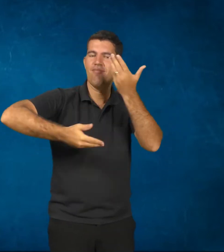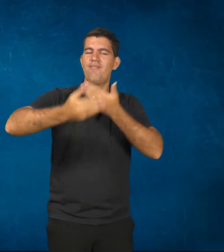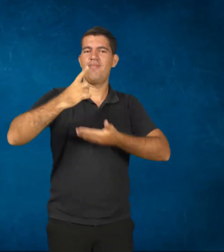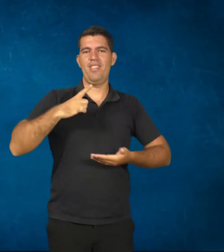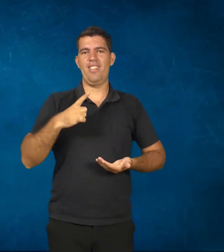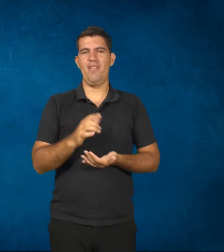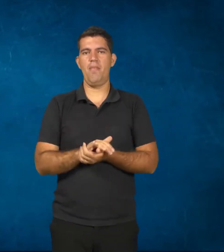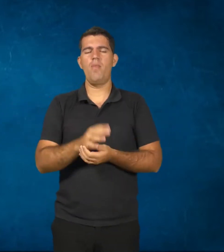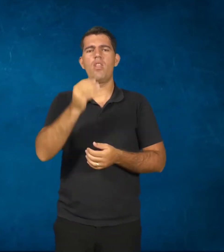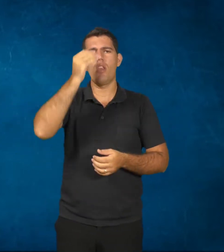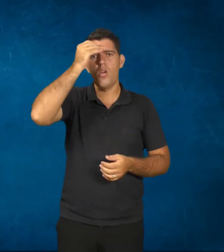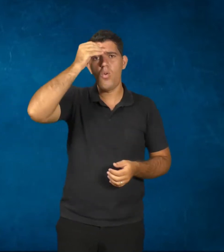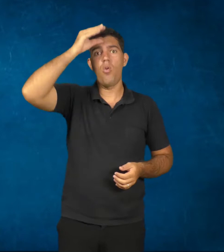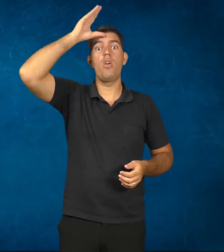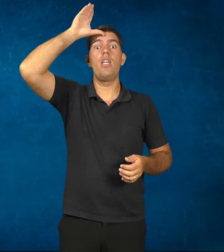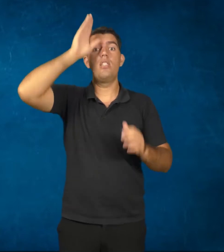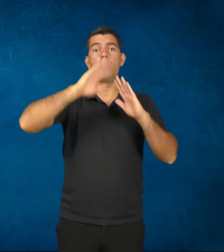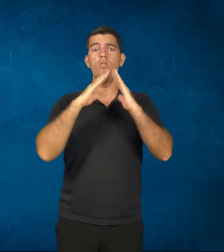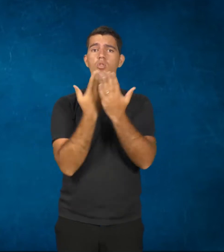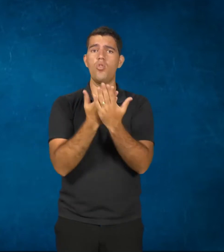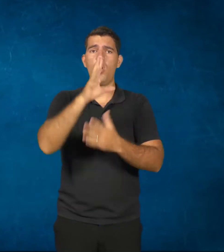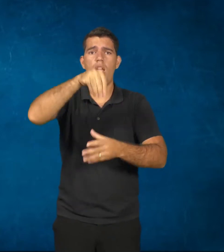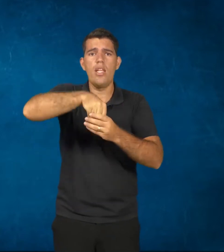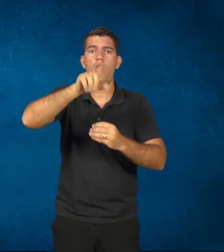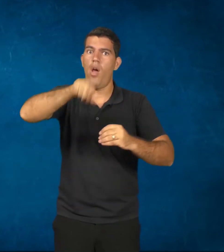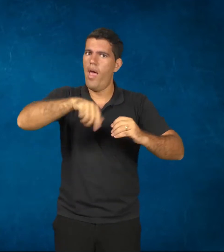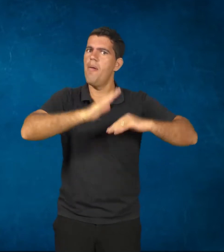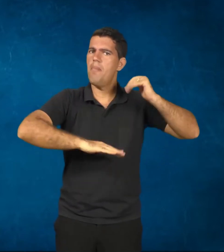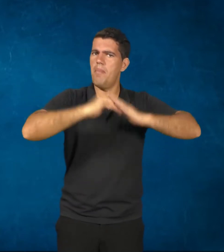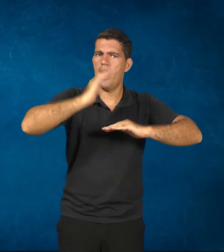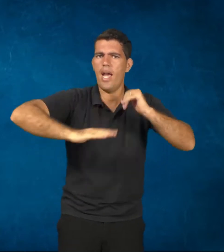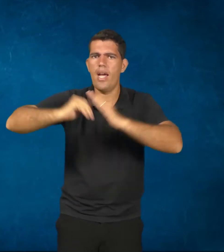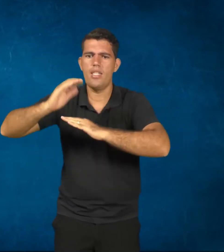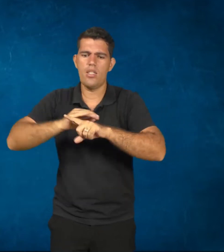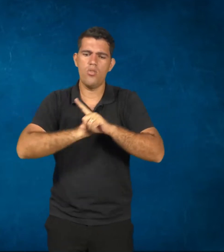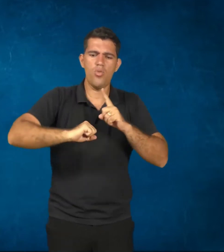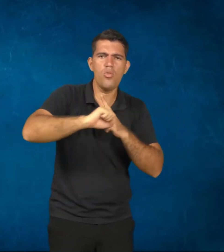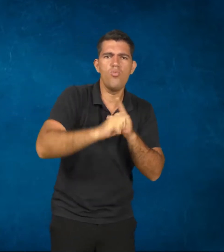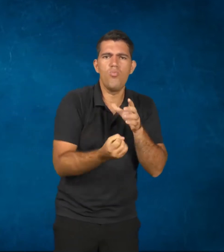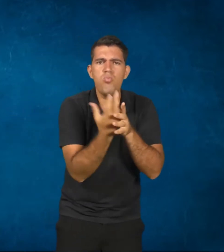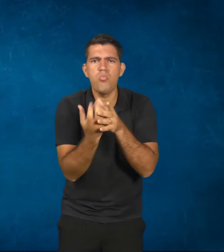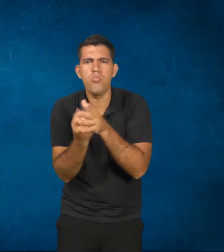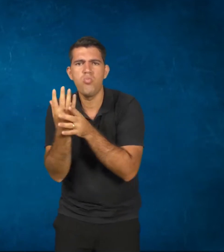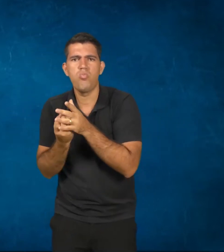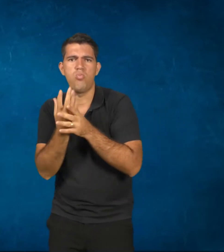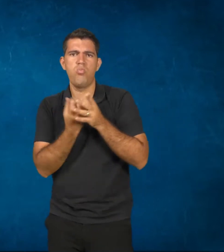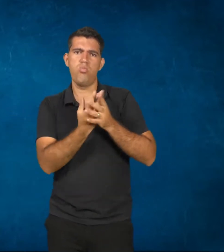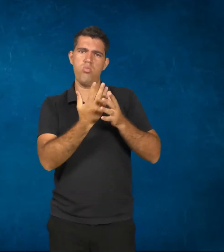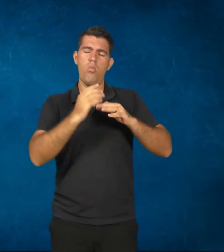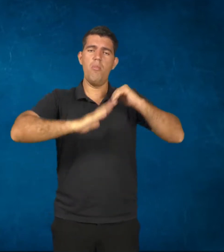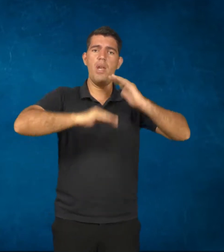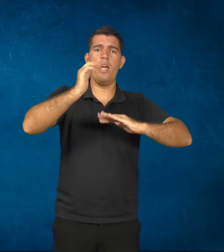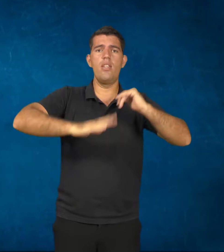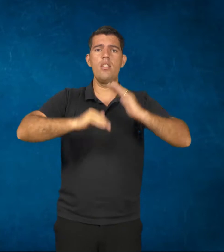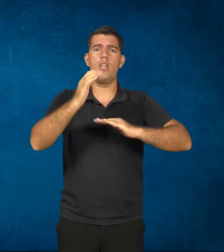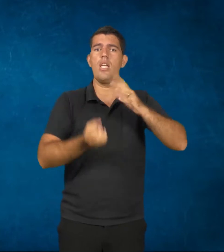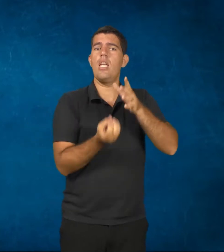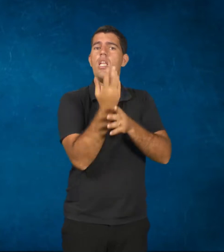mencionamos, os conhecimentos escolares são as práticas socialmente construídas. Essas práticas se constituem em âmbitos